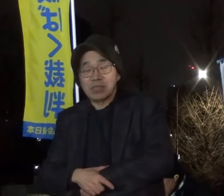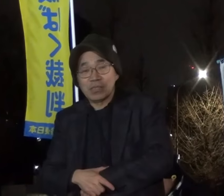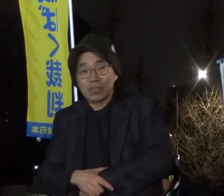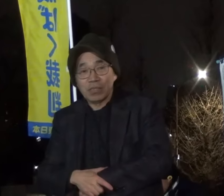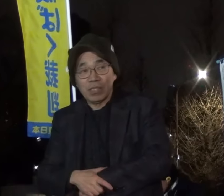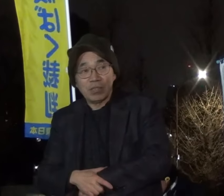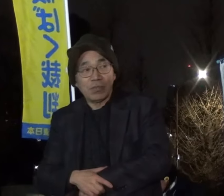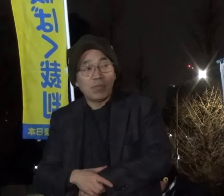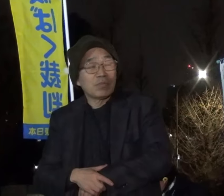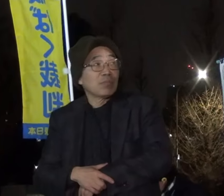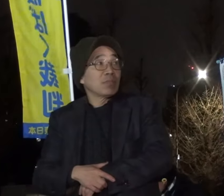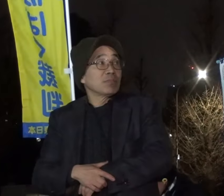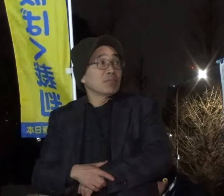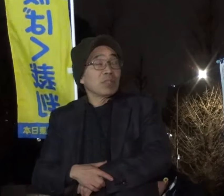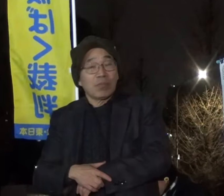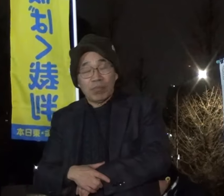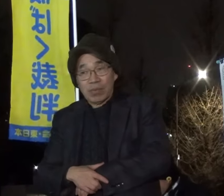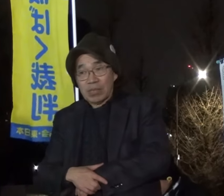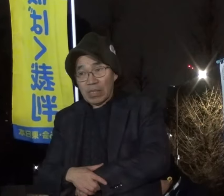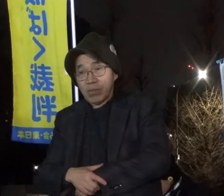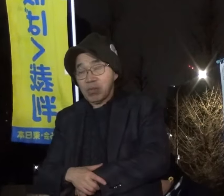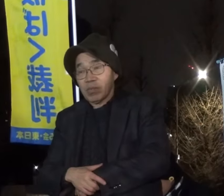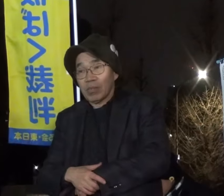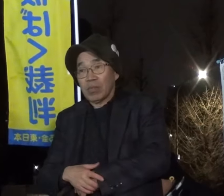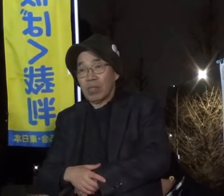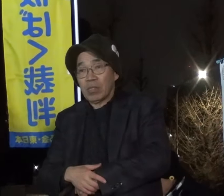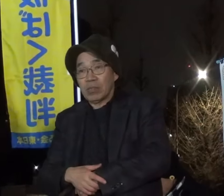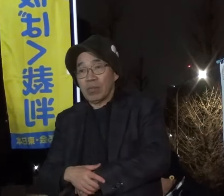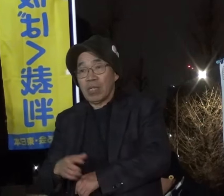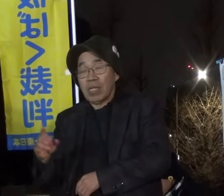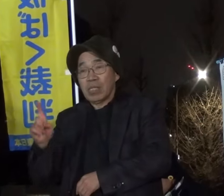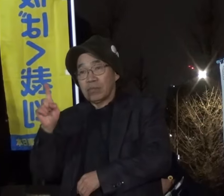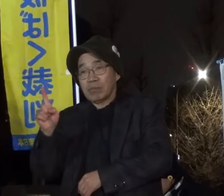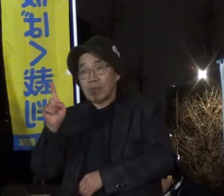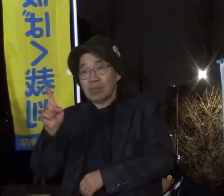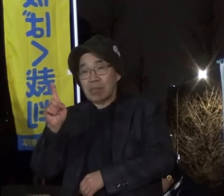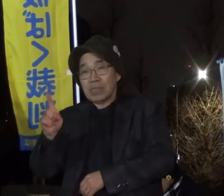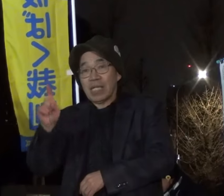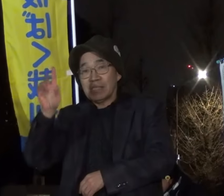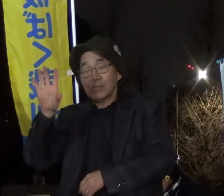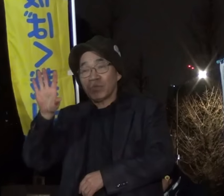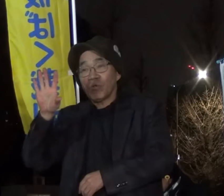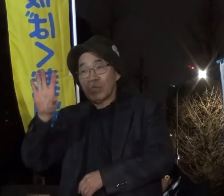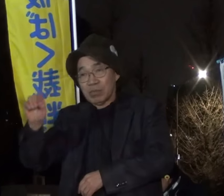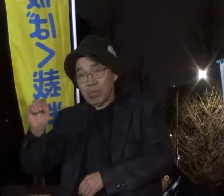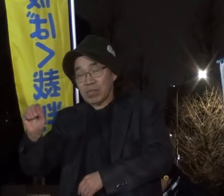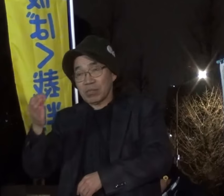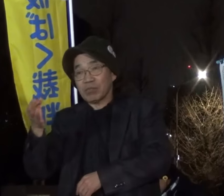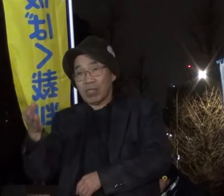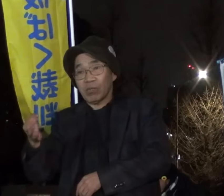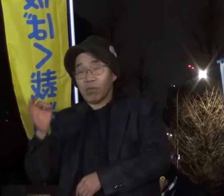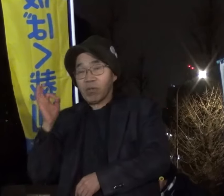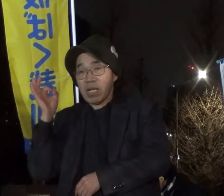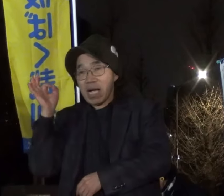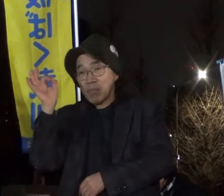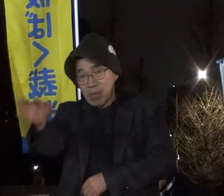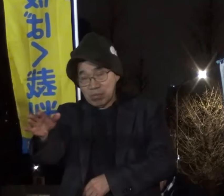証人ですので、カンパするのが当たり前だと思ってるんですけども、今日は1万いくらカンパしてきました。